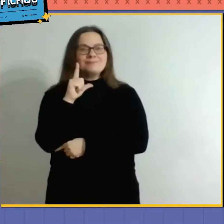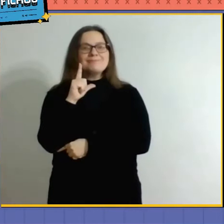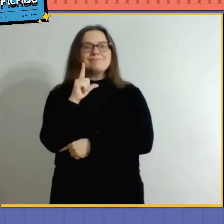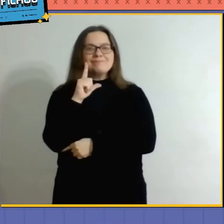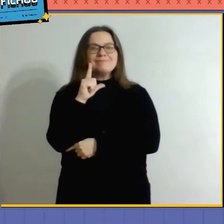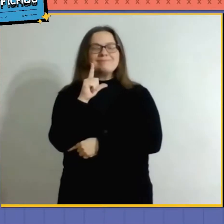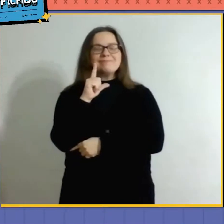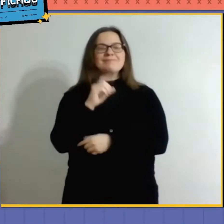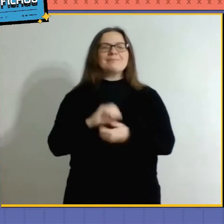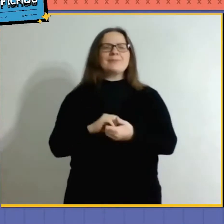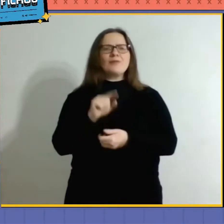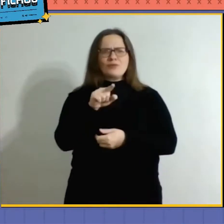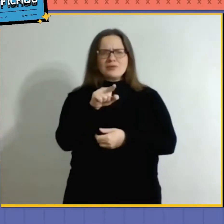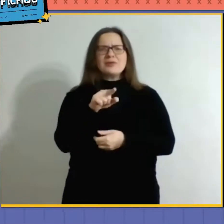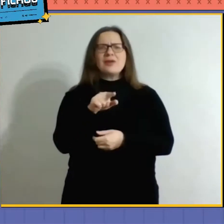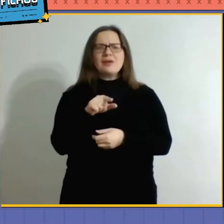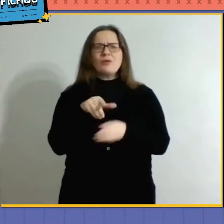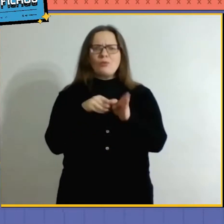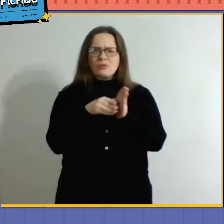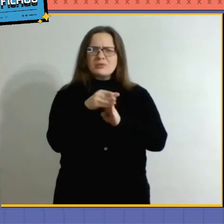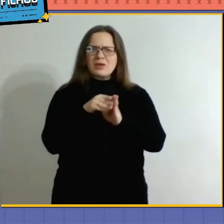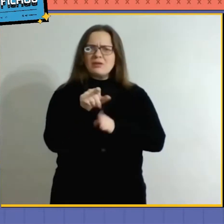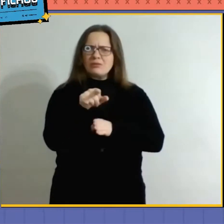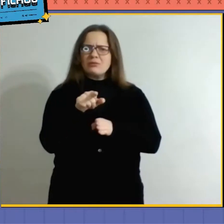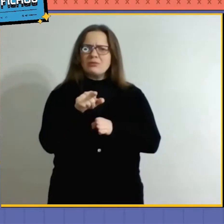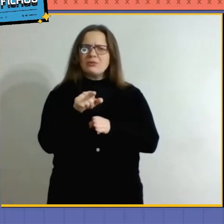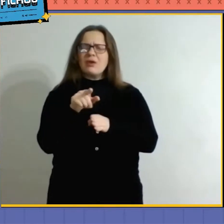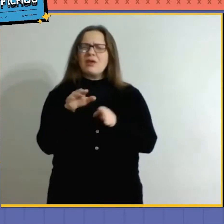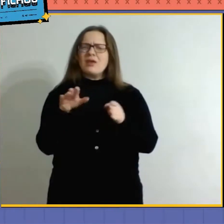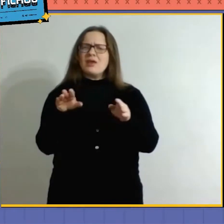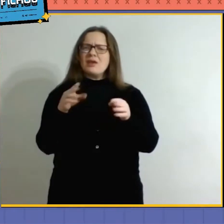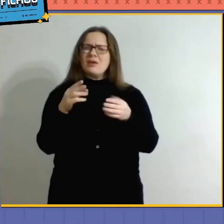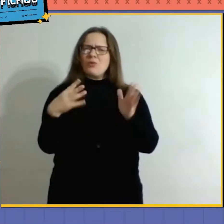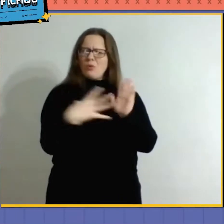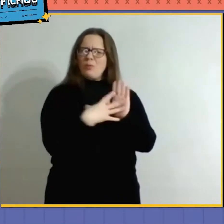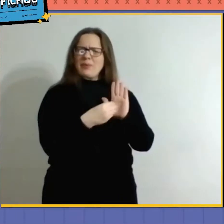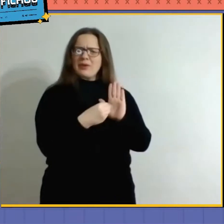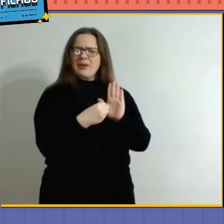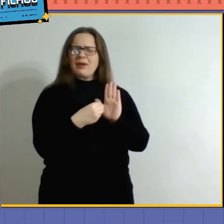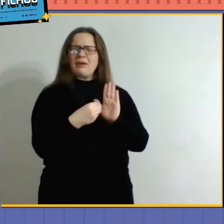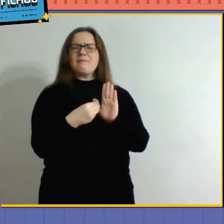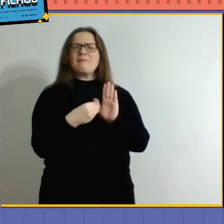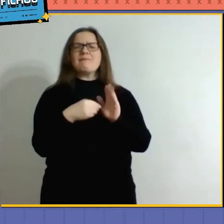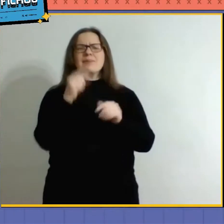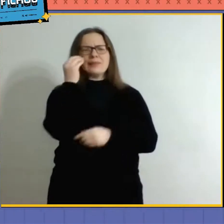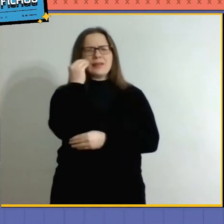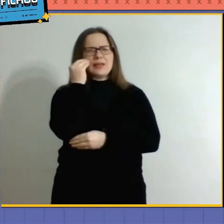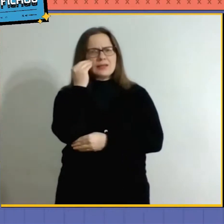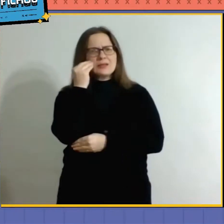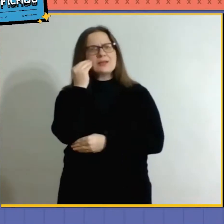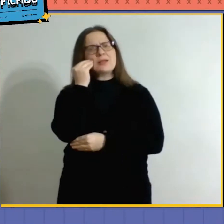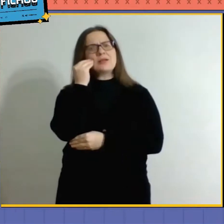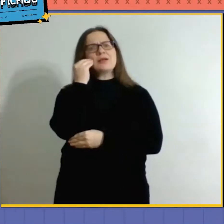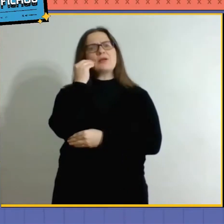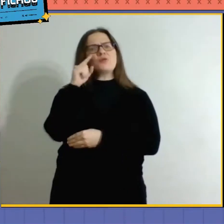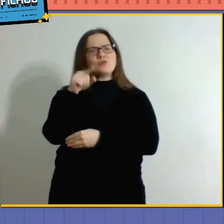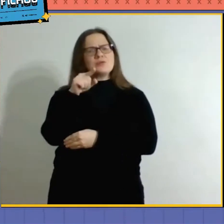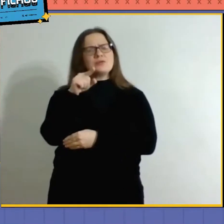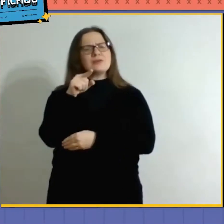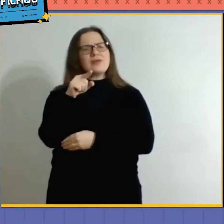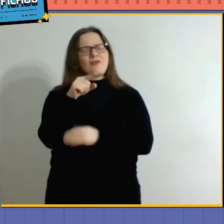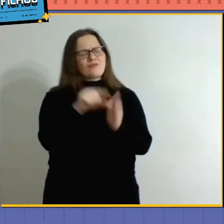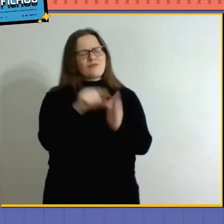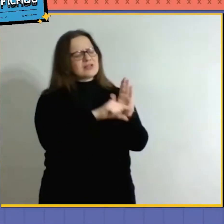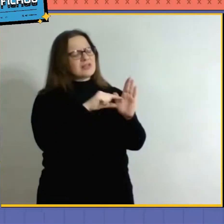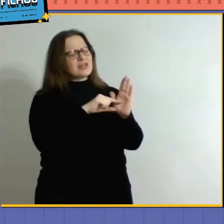Então faça isso viu pega esses versículo quem gosta e tenha comunhão com Deus esse versículo deixa nesses versiculos deixa Deus